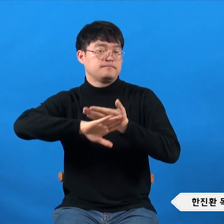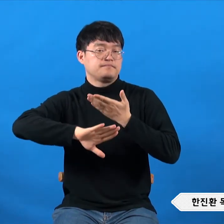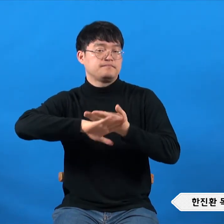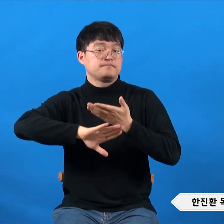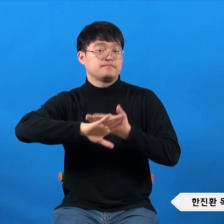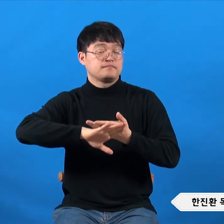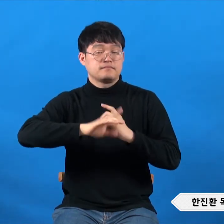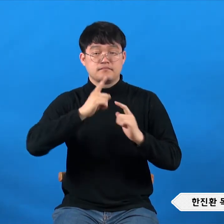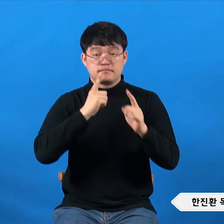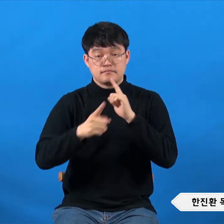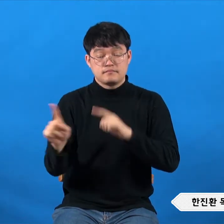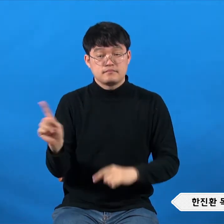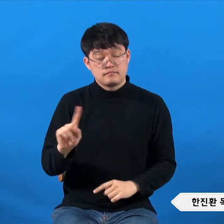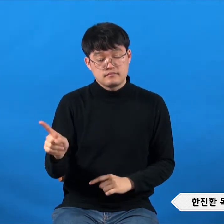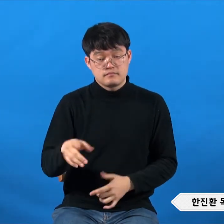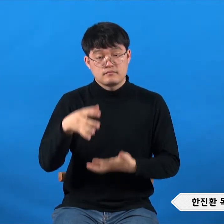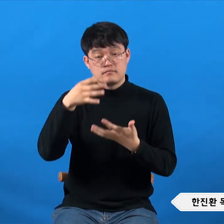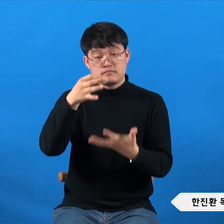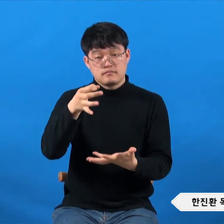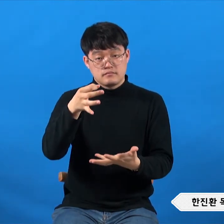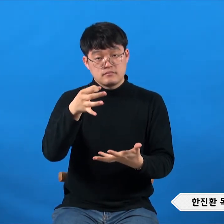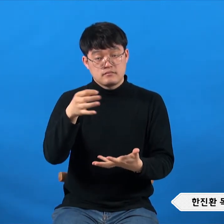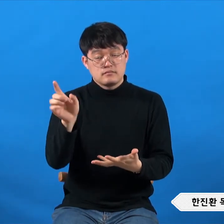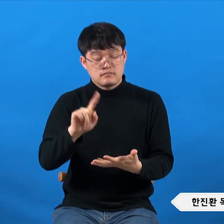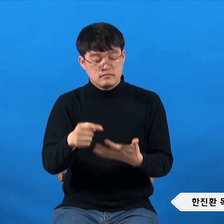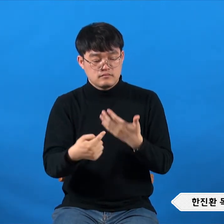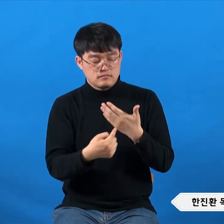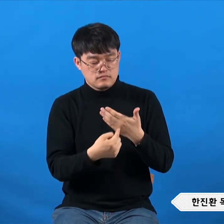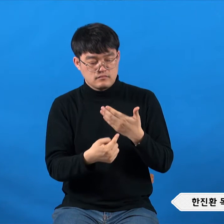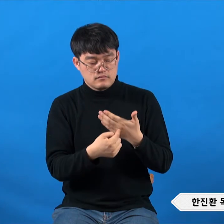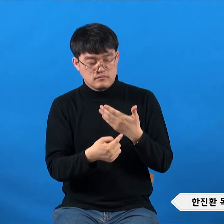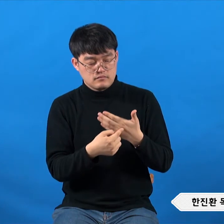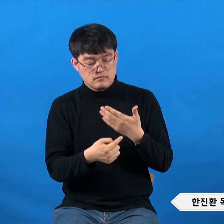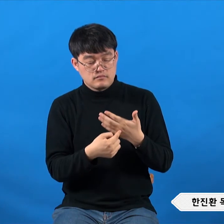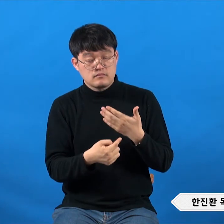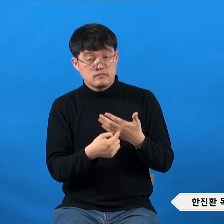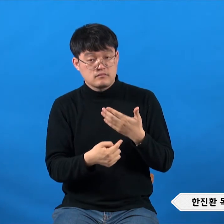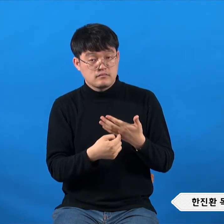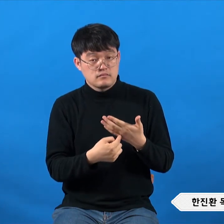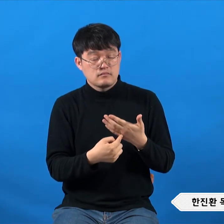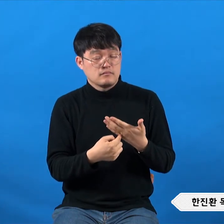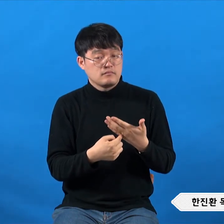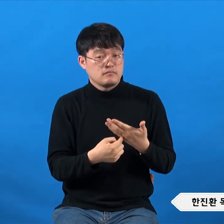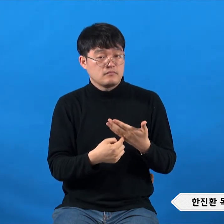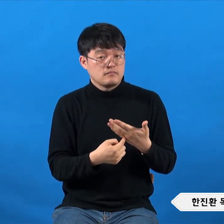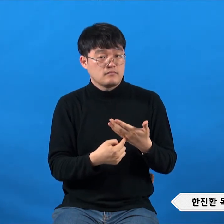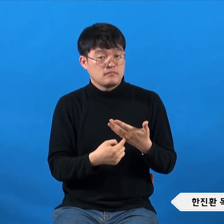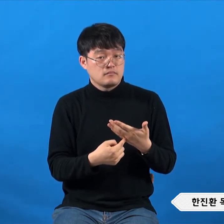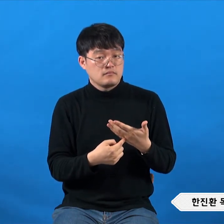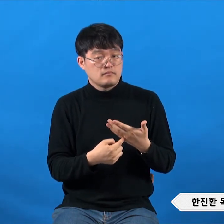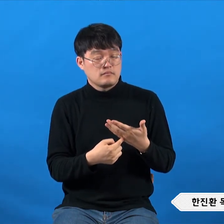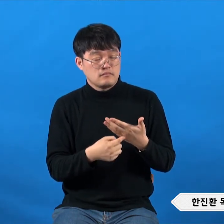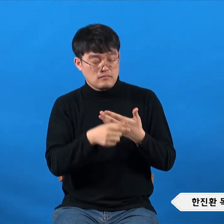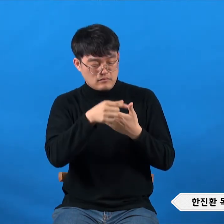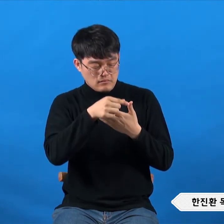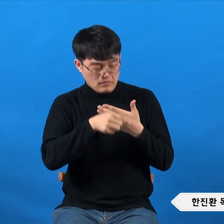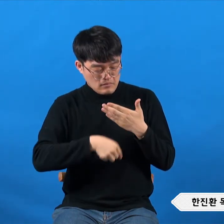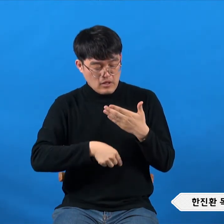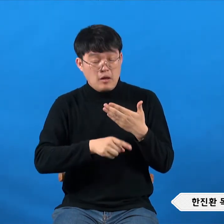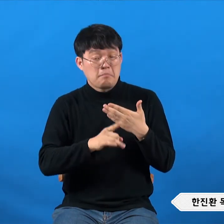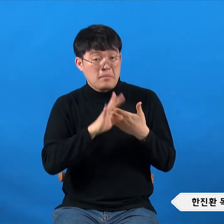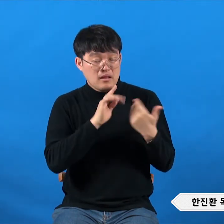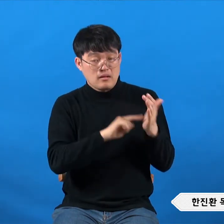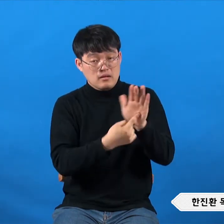다릅니다. 그 말은 돈은 피상적인 우상이라는 뜻입니다. 우상이긴 우상인데